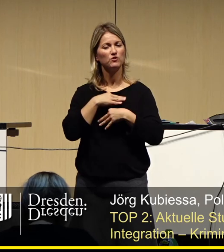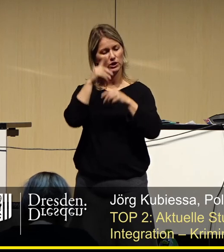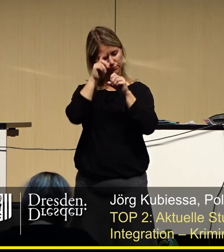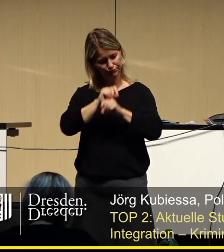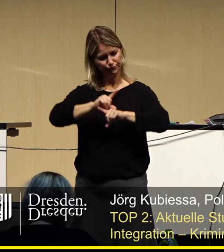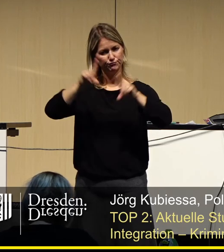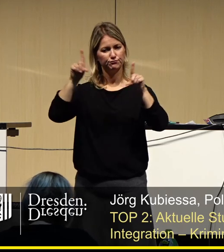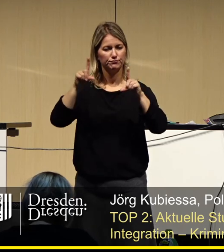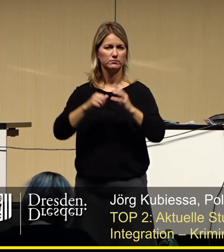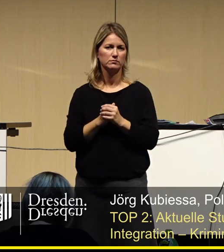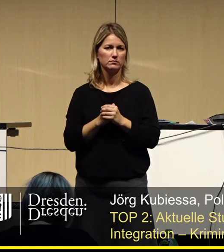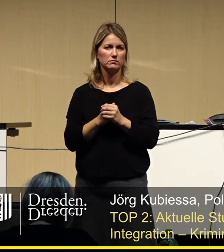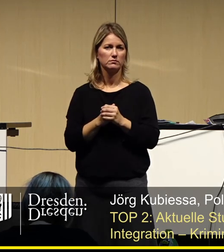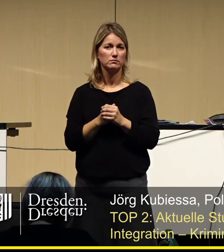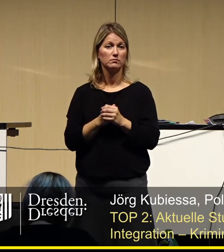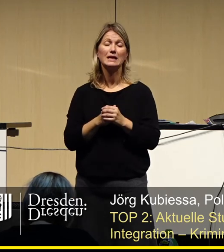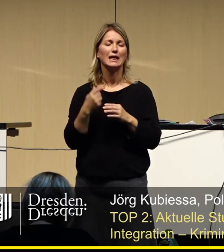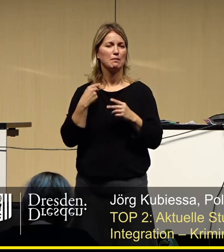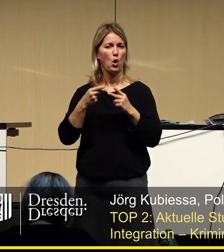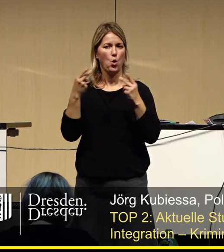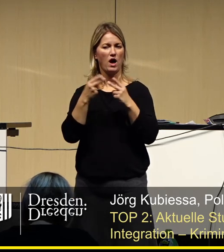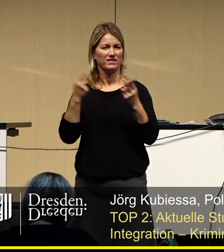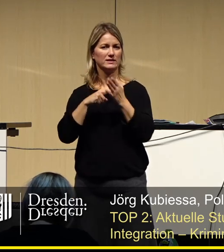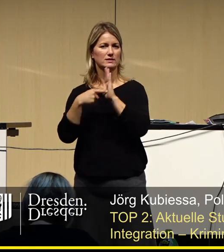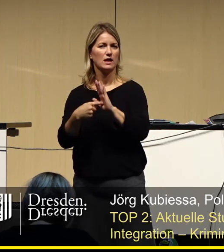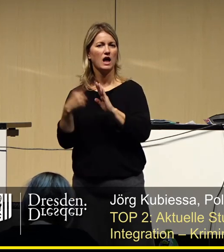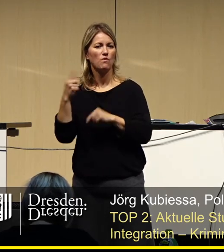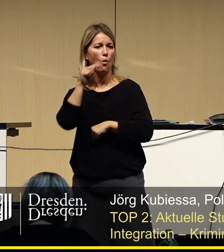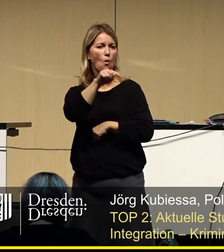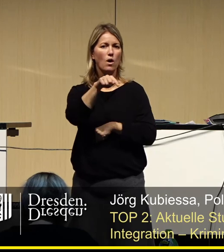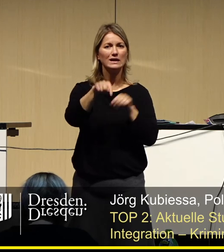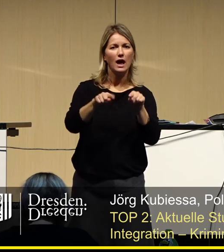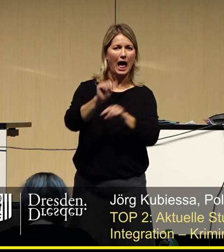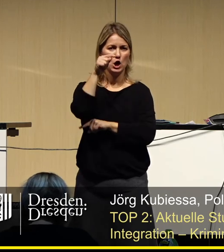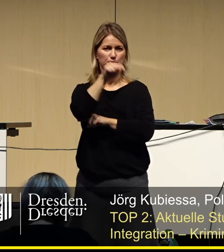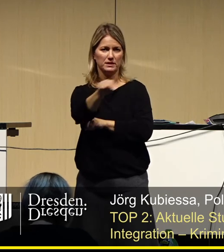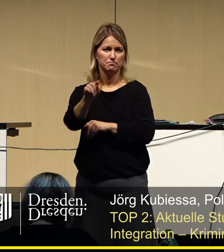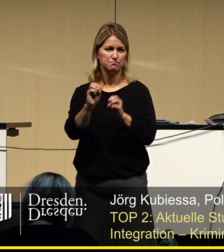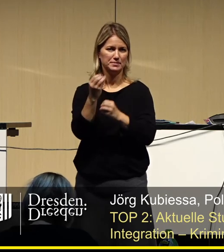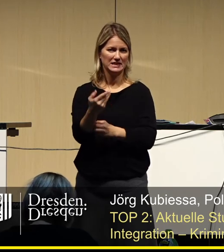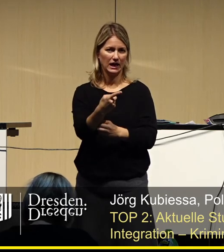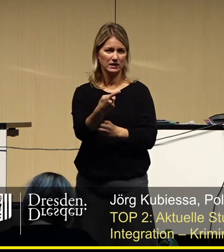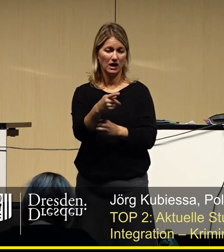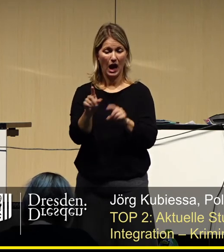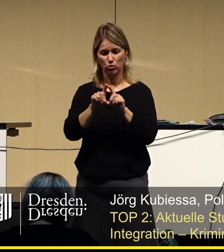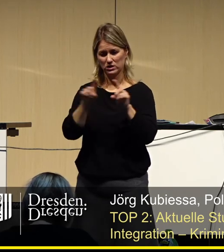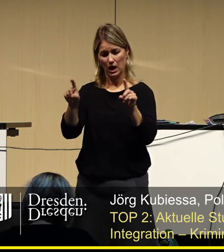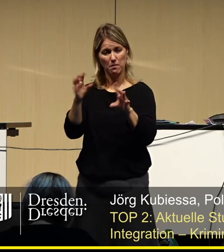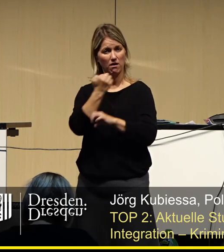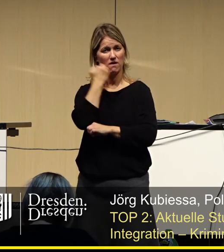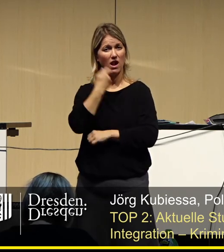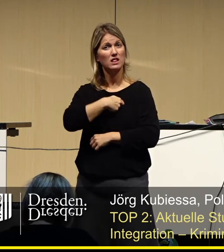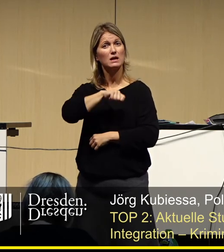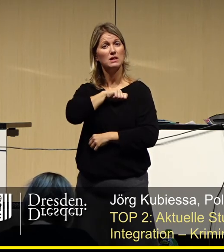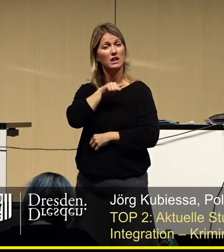Sie kennen die Brennpunkte, wir veröffentlichen das, sind dort aktiv unterwegs, um insbesondere das Thema Gewaltkriminalität